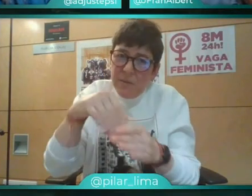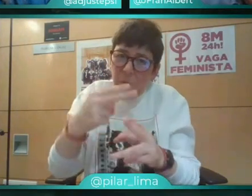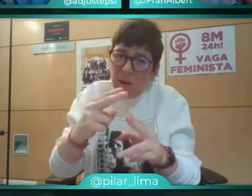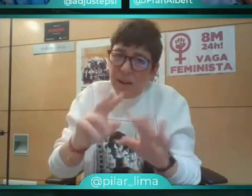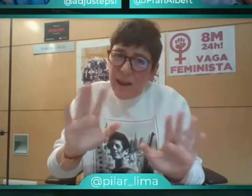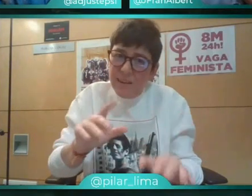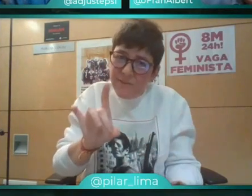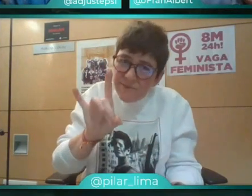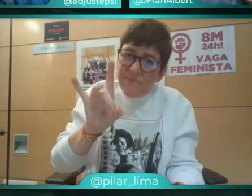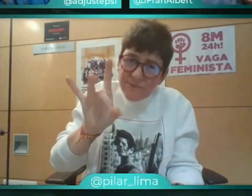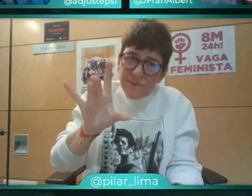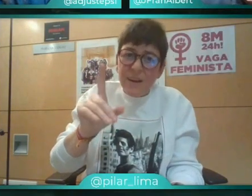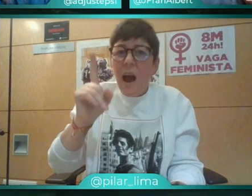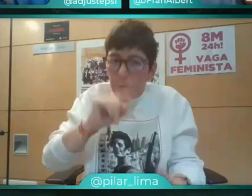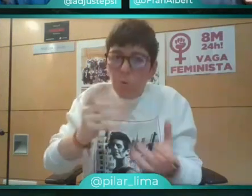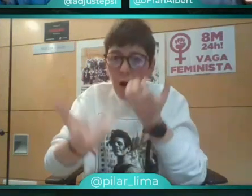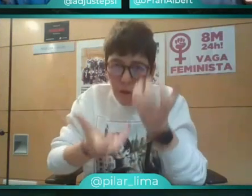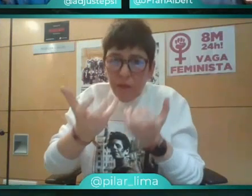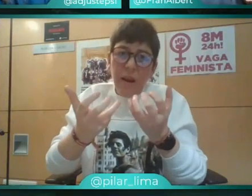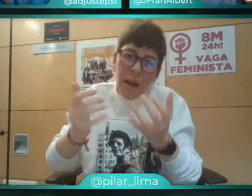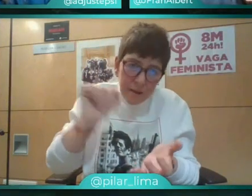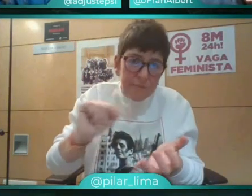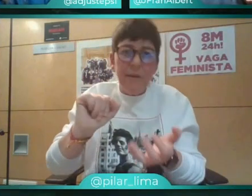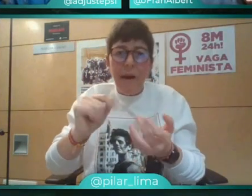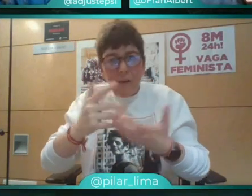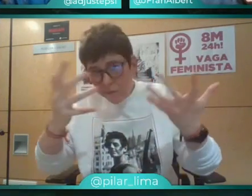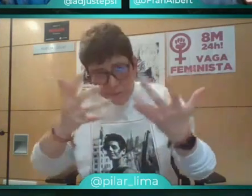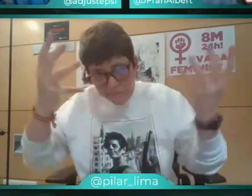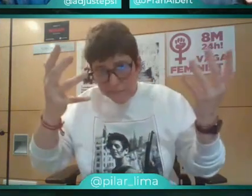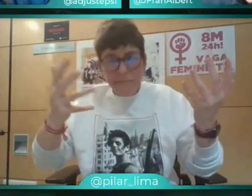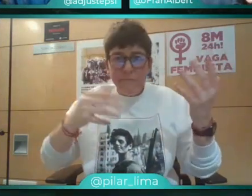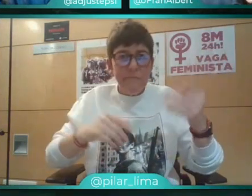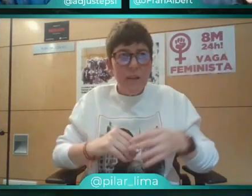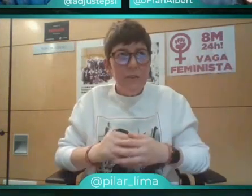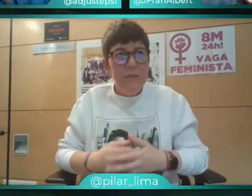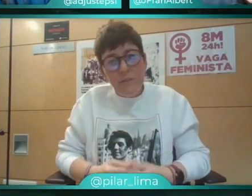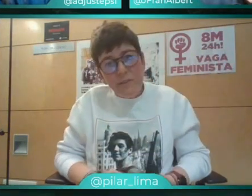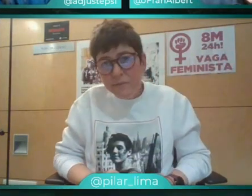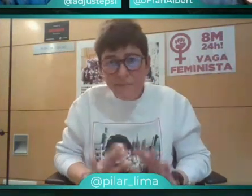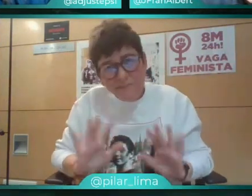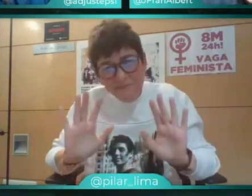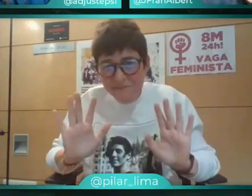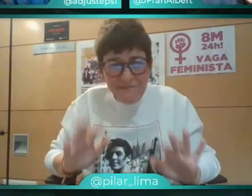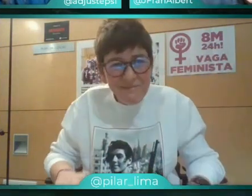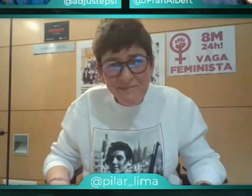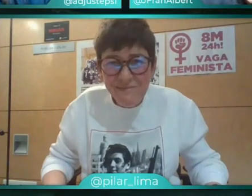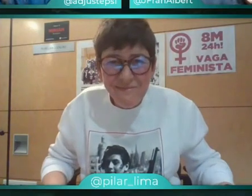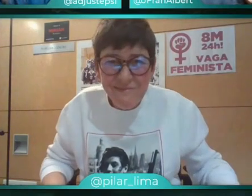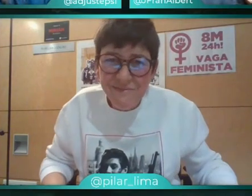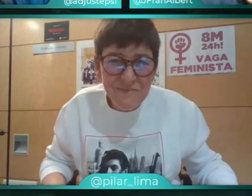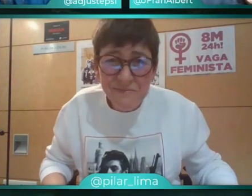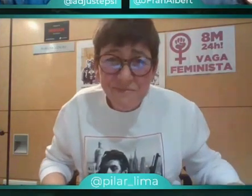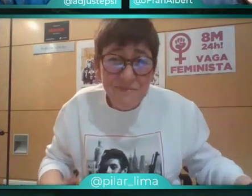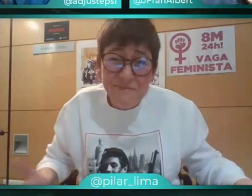están diciendo no te metas en política sal de aquí y te vas a la cocina o te vas a limpiar que ese es tu lugar